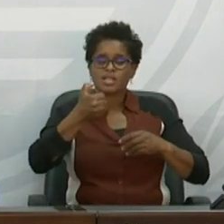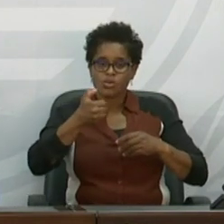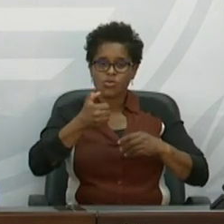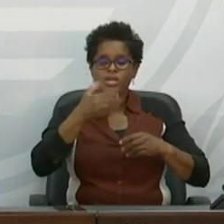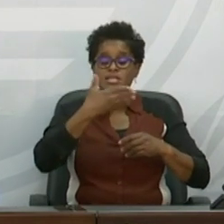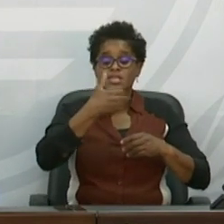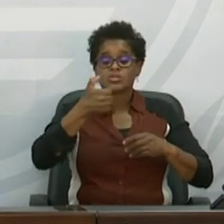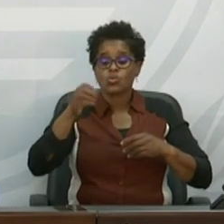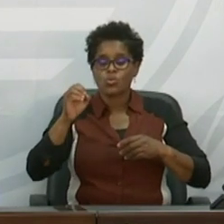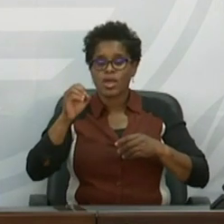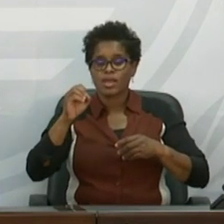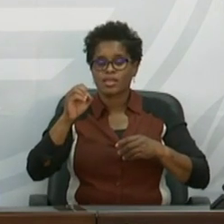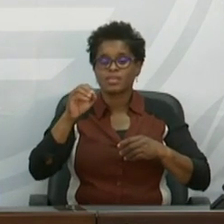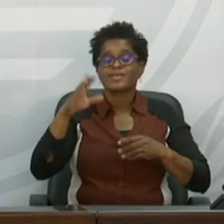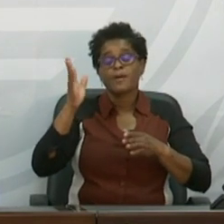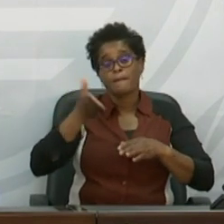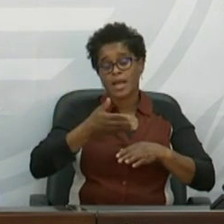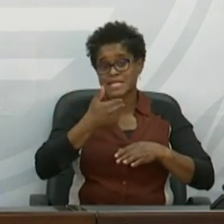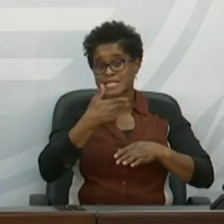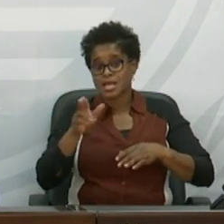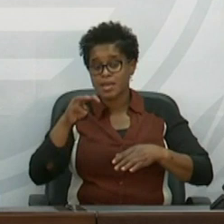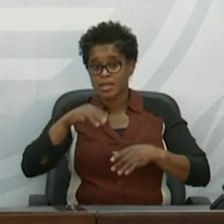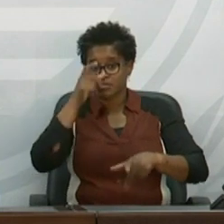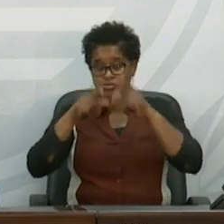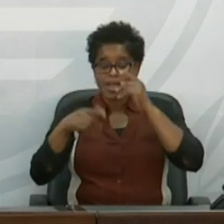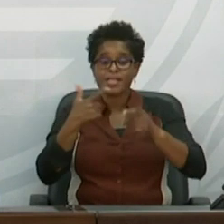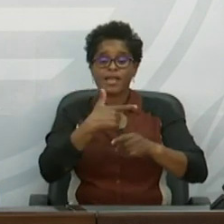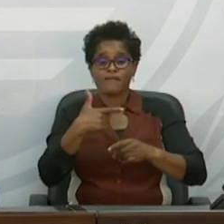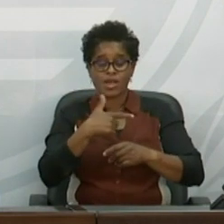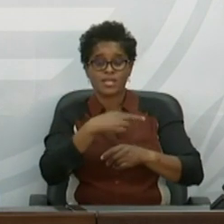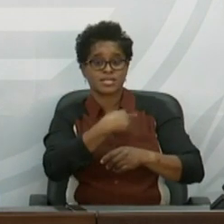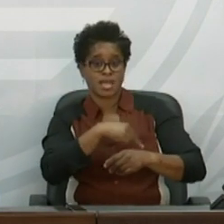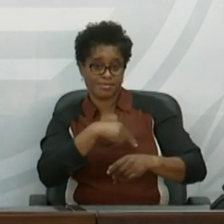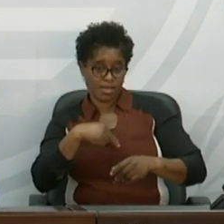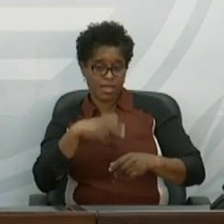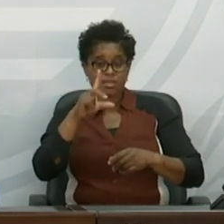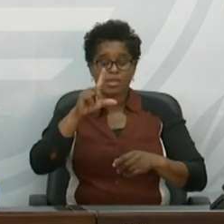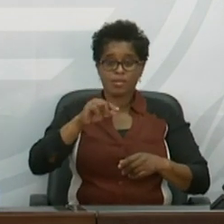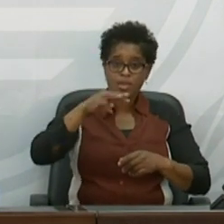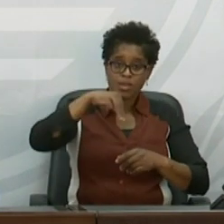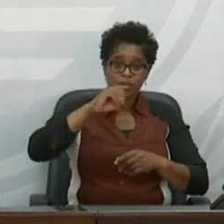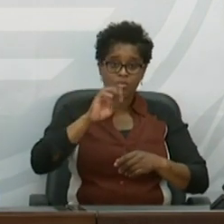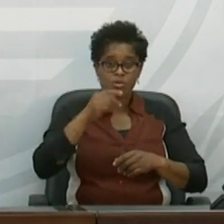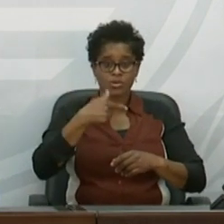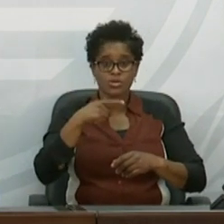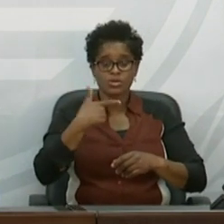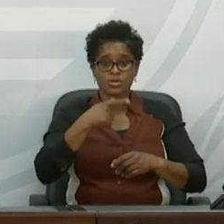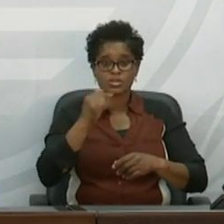e 150 por 100 mil habitantes, que é Tarrafal de Santiago e Mosteiros.